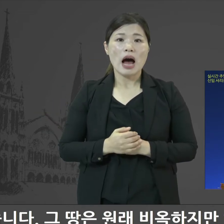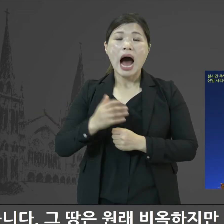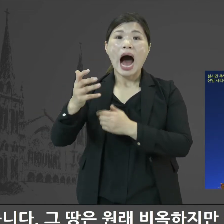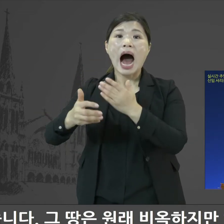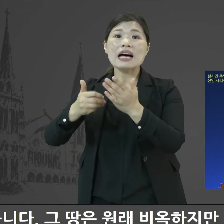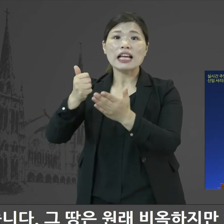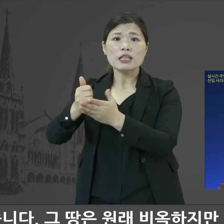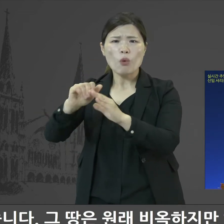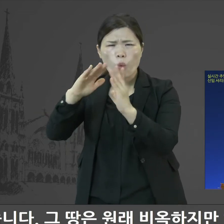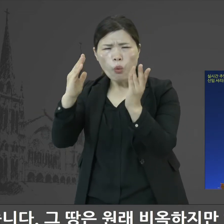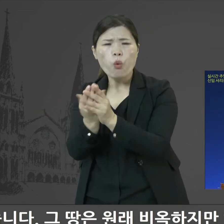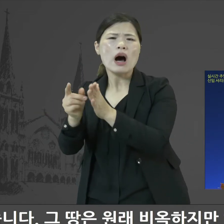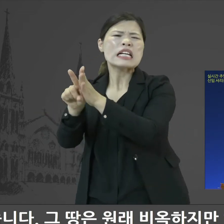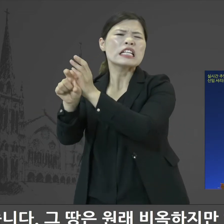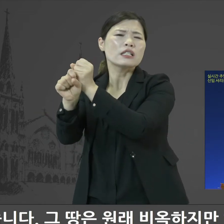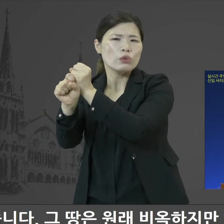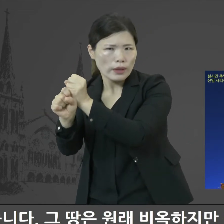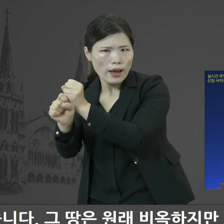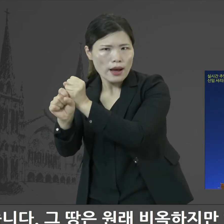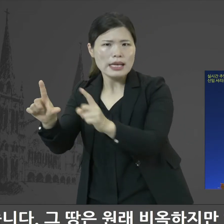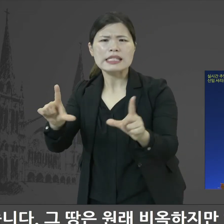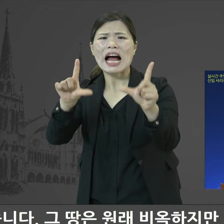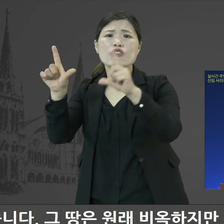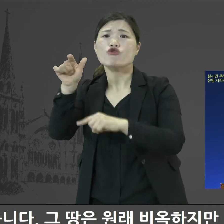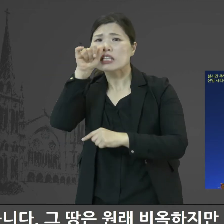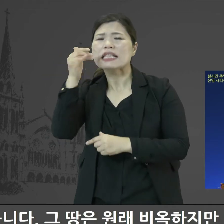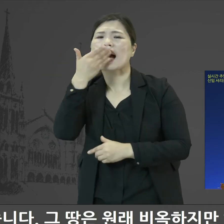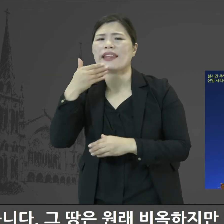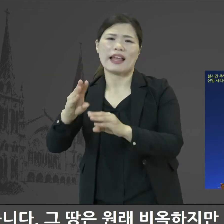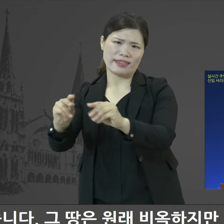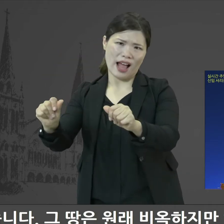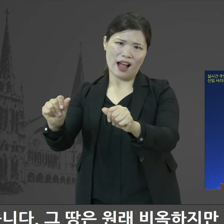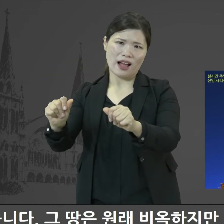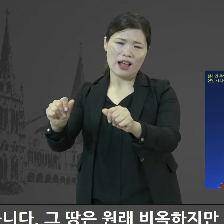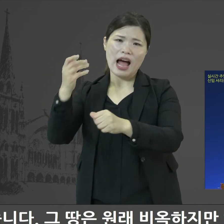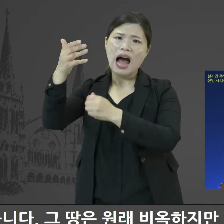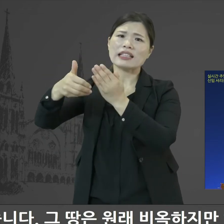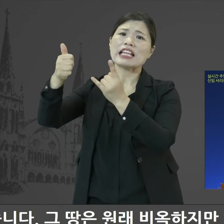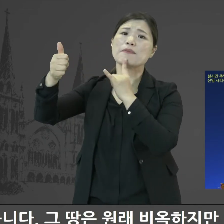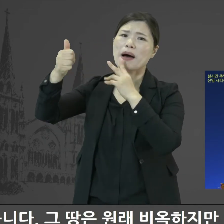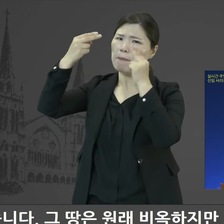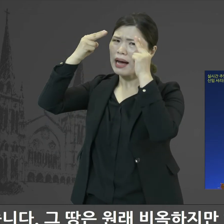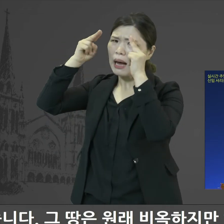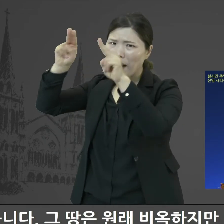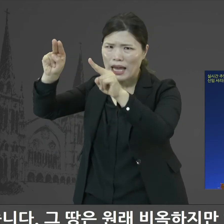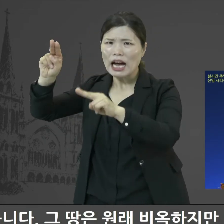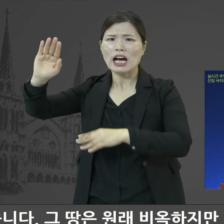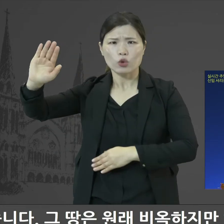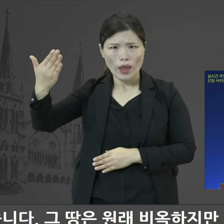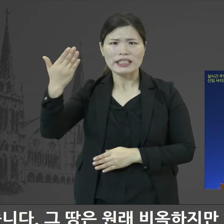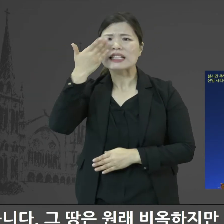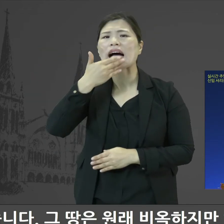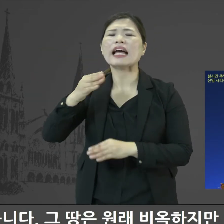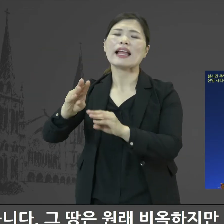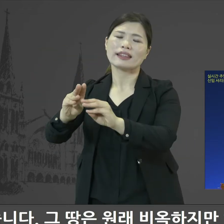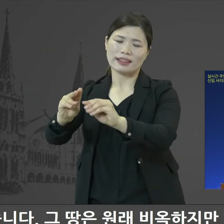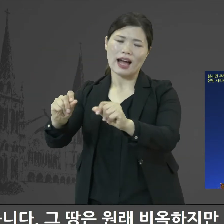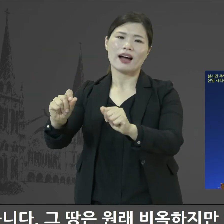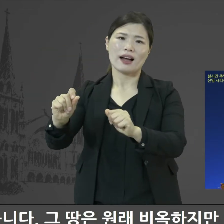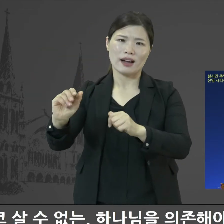하나님을 의존해야지만 살 수 있는 땅, 오로지 하나님만 바라봐야 하는 땅, 그 땅이 바로 가나안 땅인